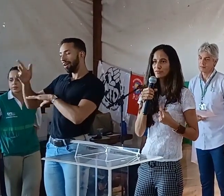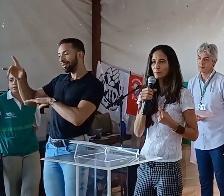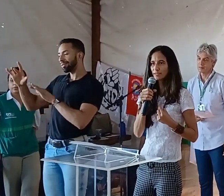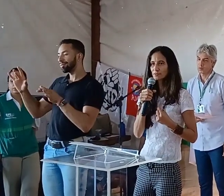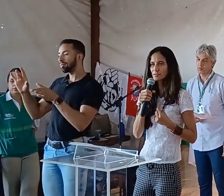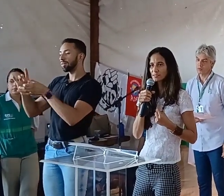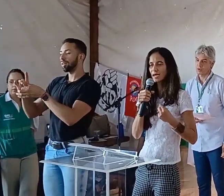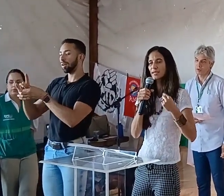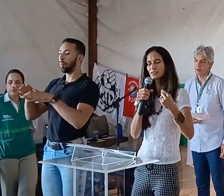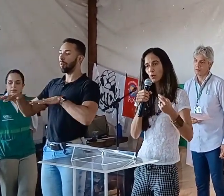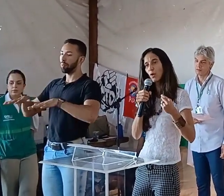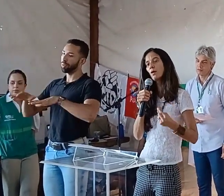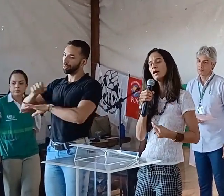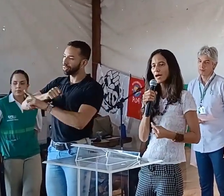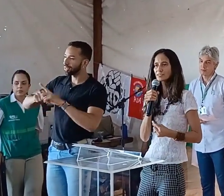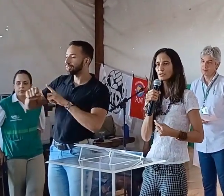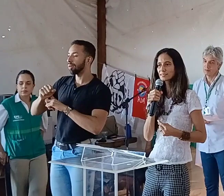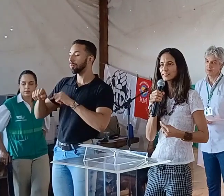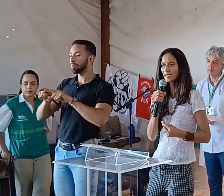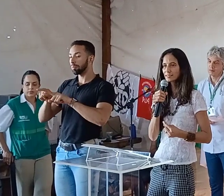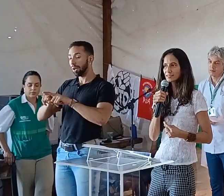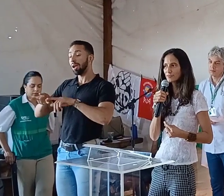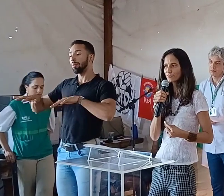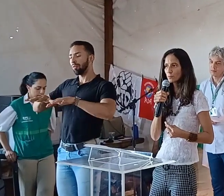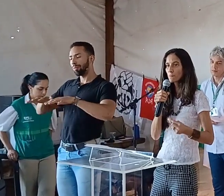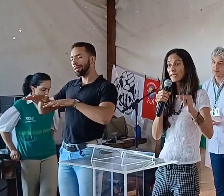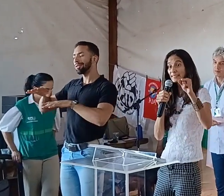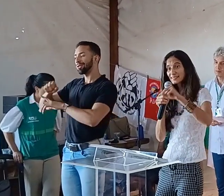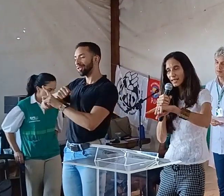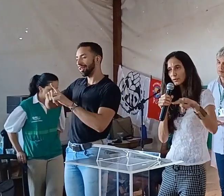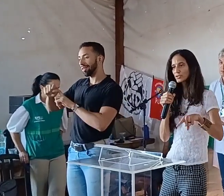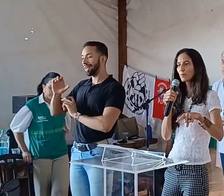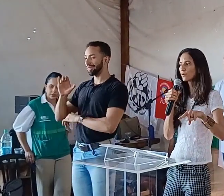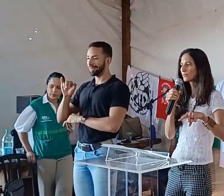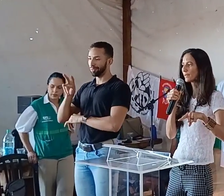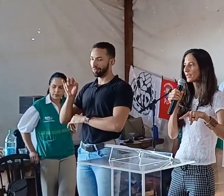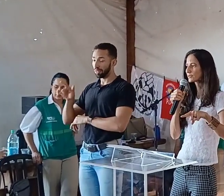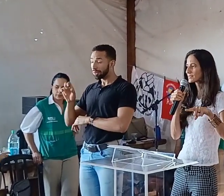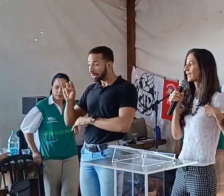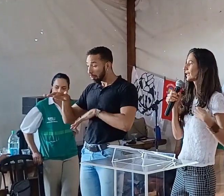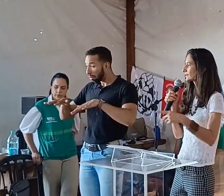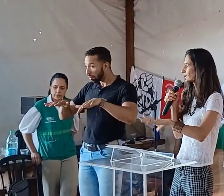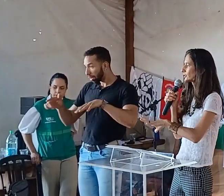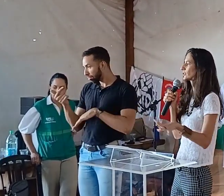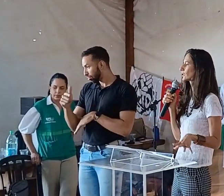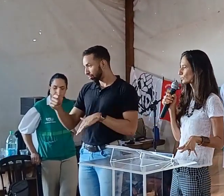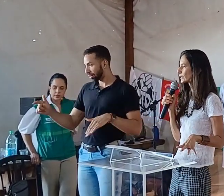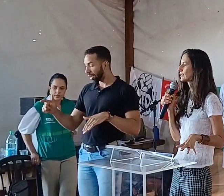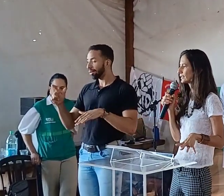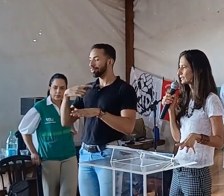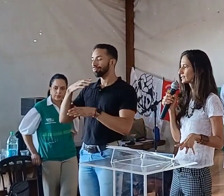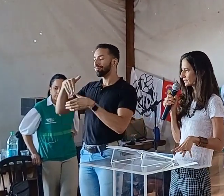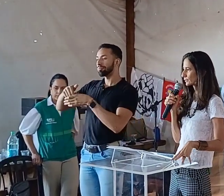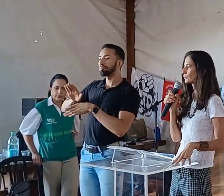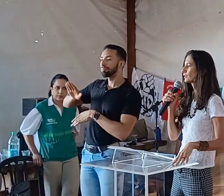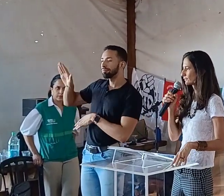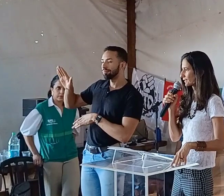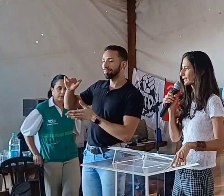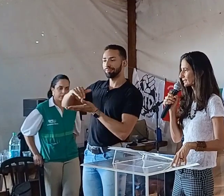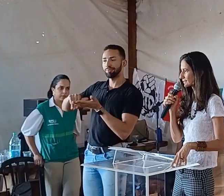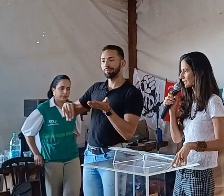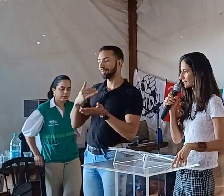os movimentos sociais, com a sociedade civil. Sem os movimentos, essa candidatura teria